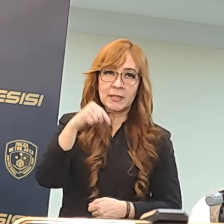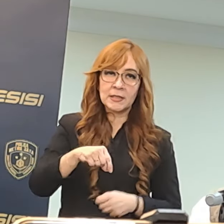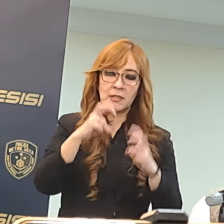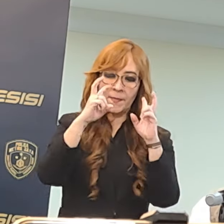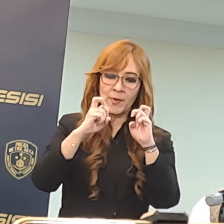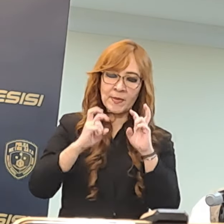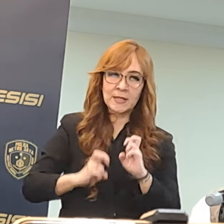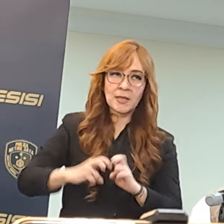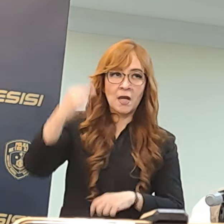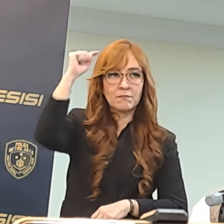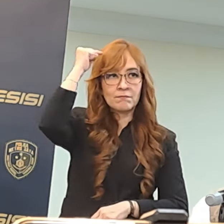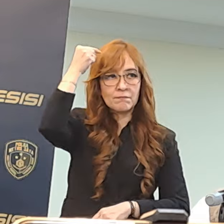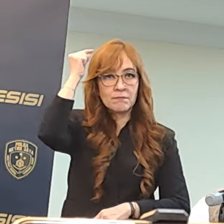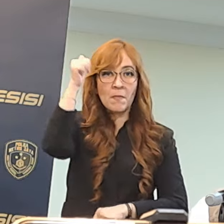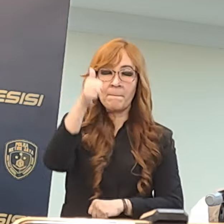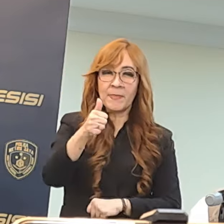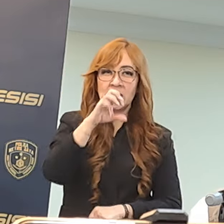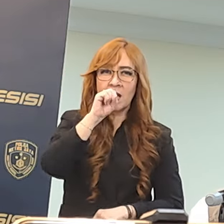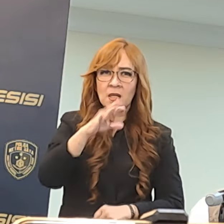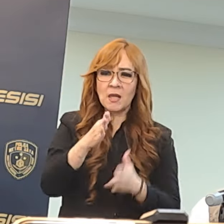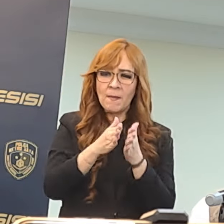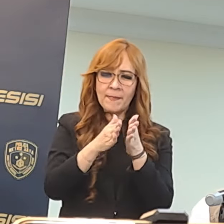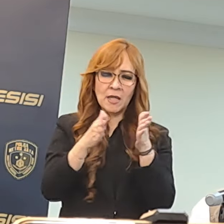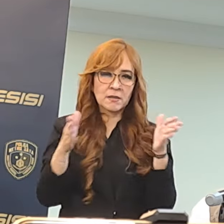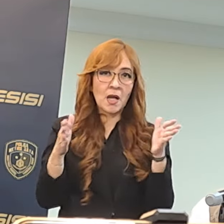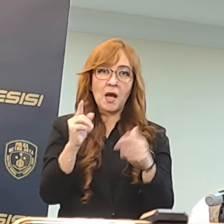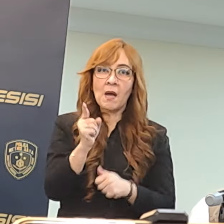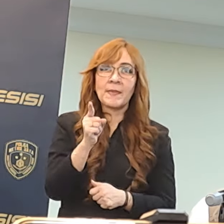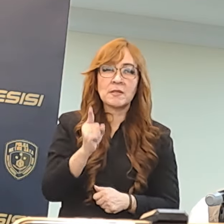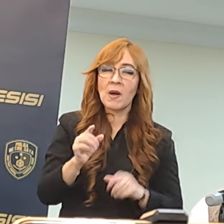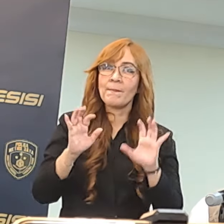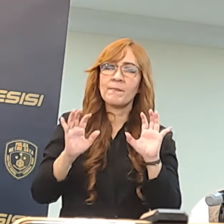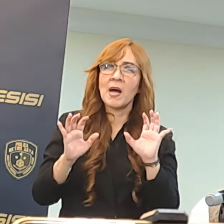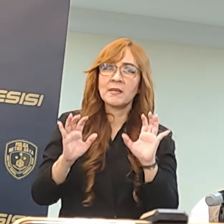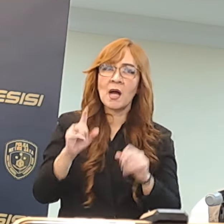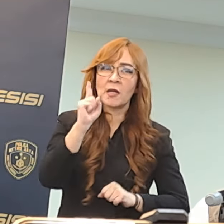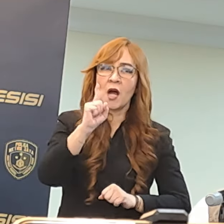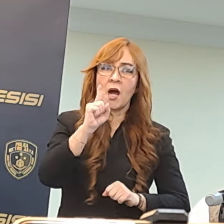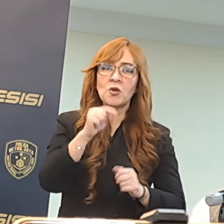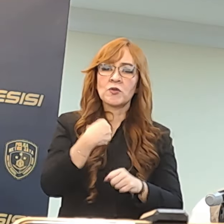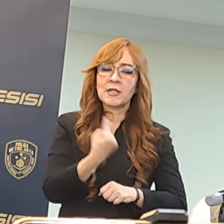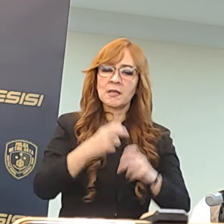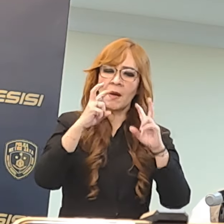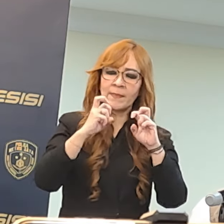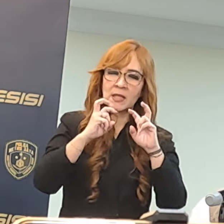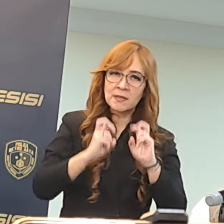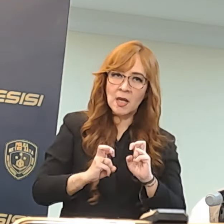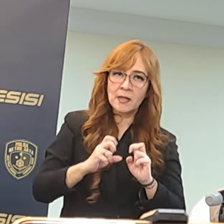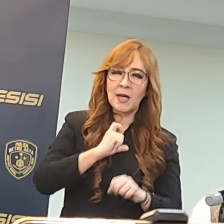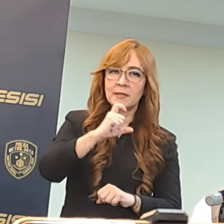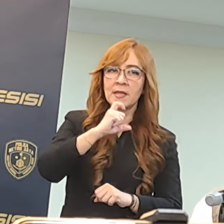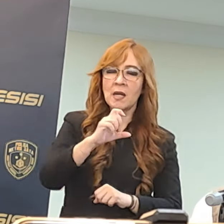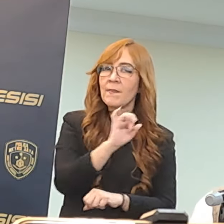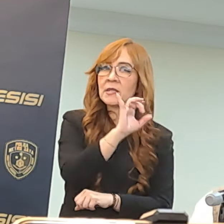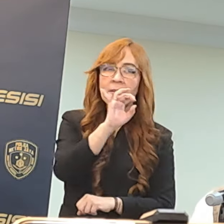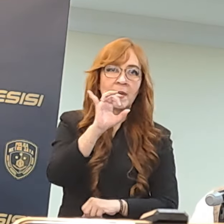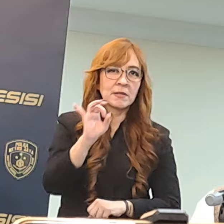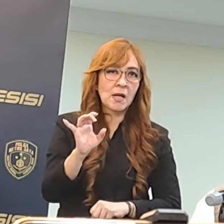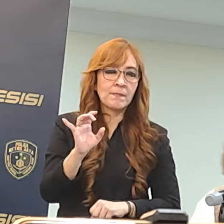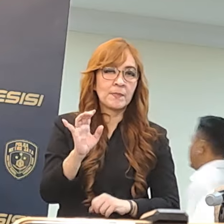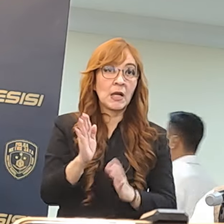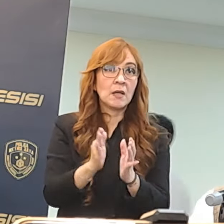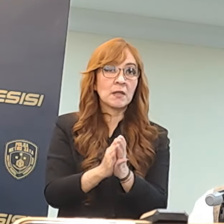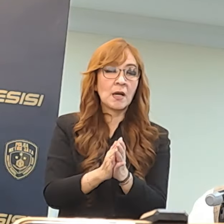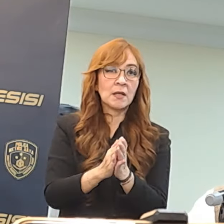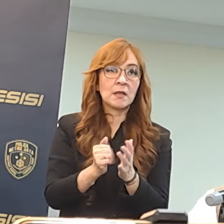pemeriksaan psikologi forensik bisa dikatakan panjang karena banyak pihak yang harus kita temui, kita periksa, berbagai metode kita lakukan.